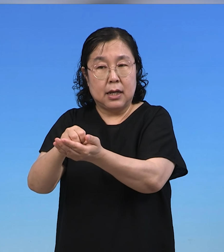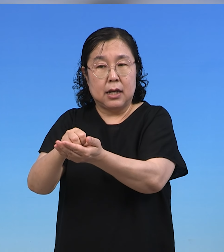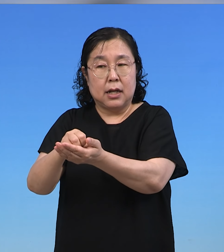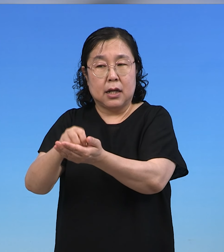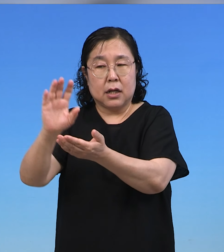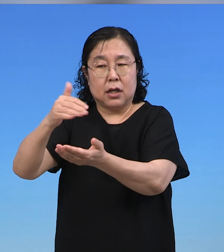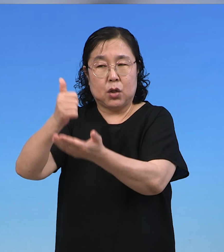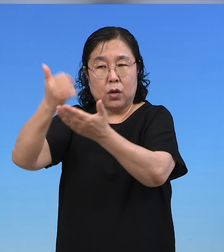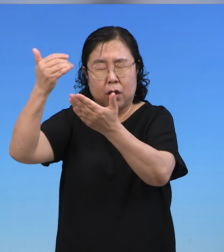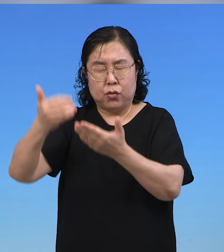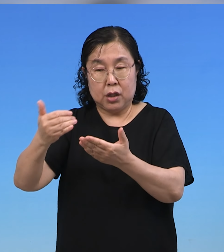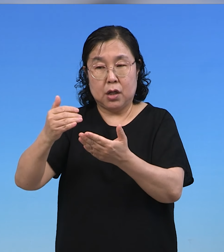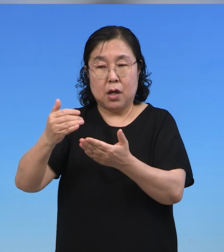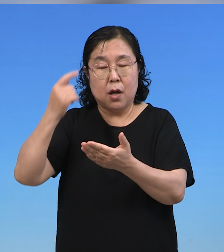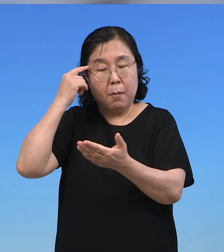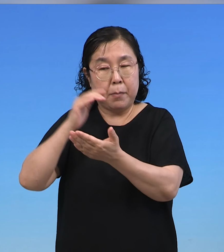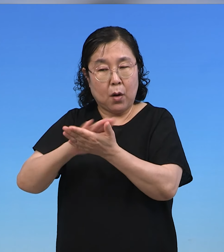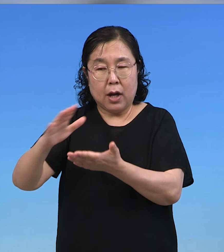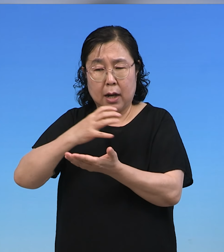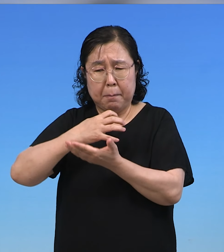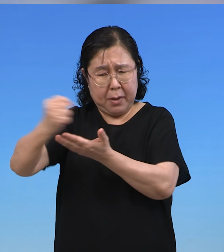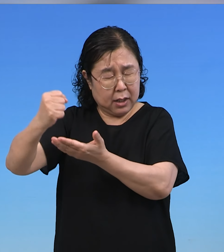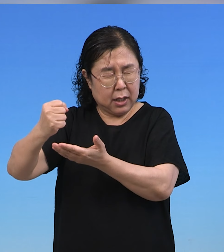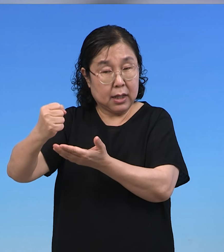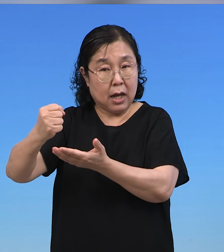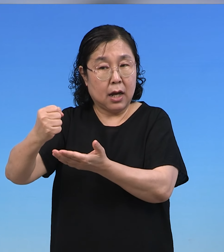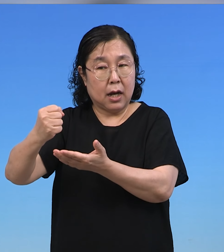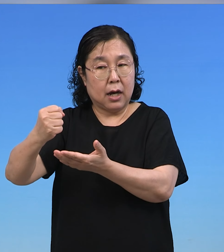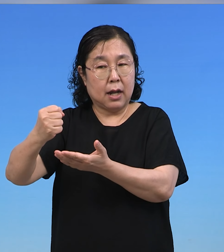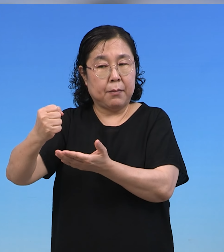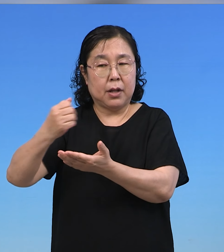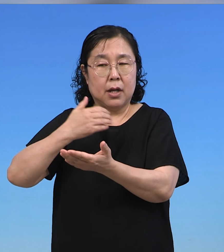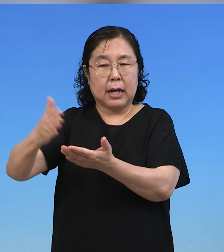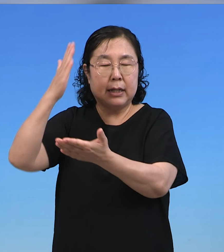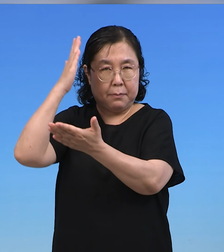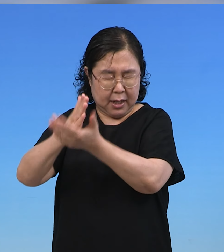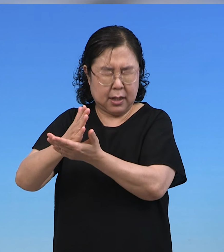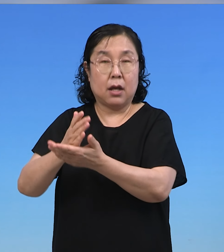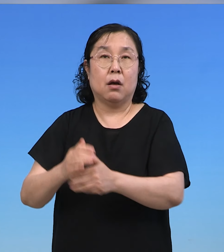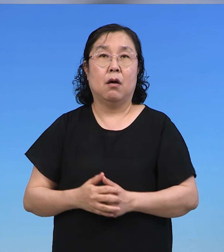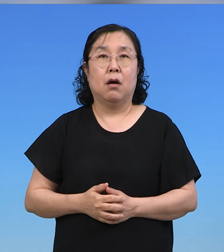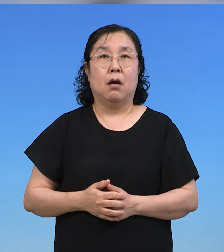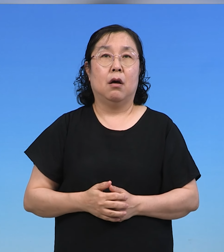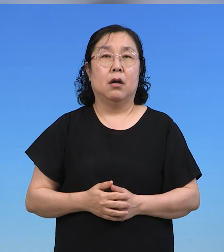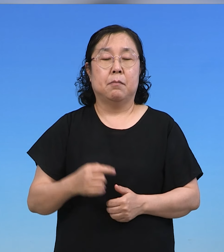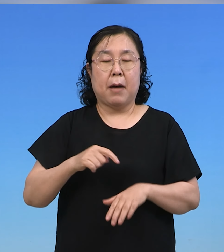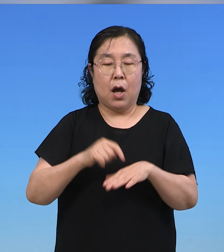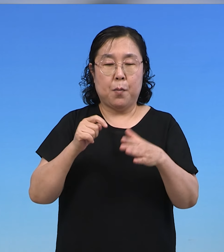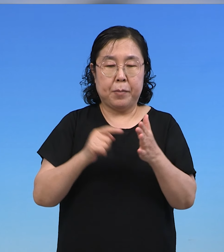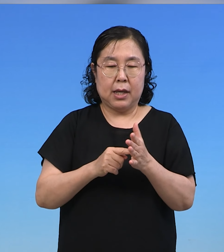안 됩니다. 그리스도의 평화가 빼앗기고 월급 2배 받으면 황폐해져서 살 수가